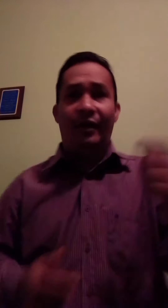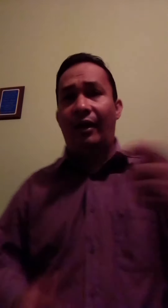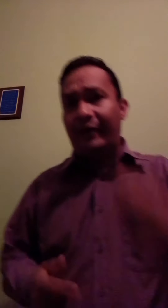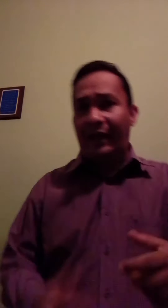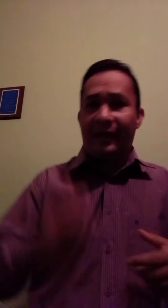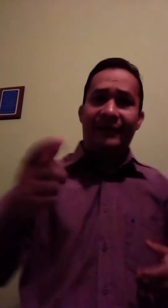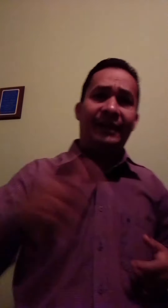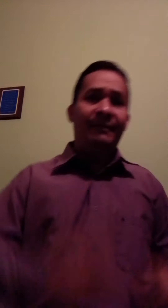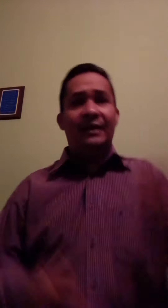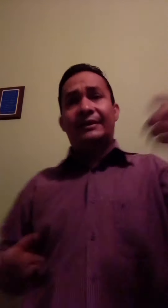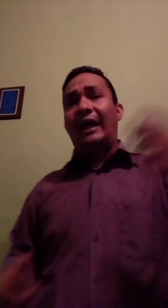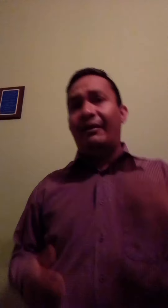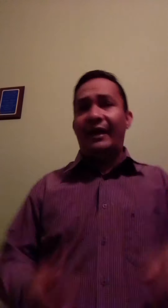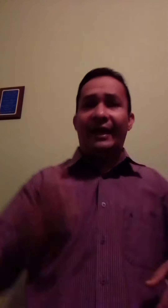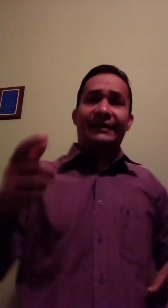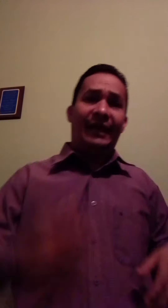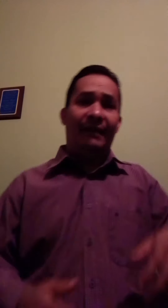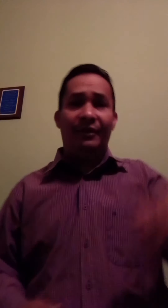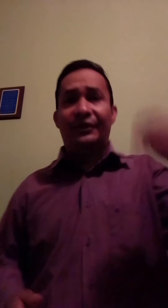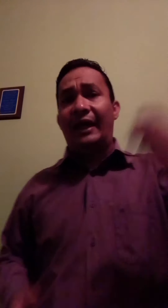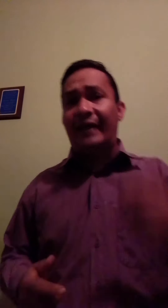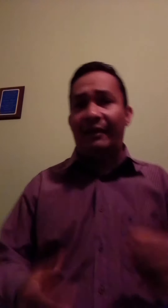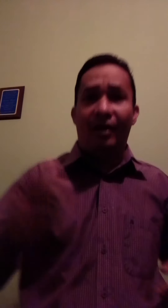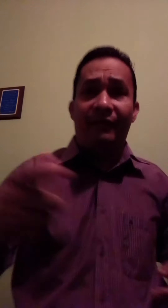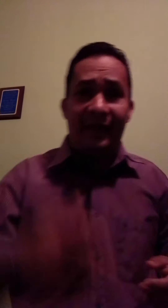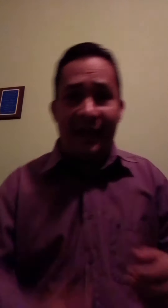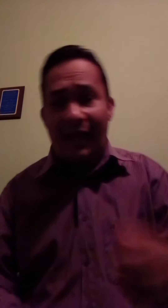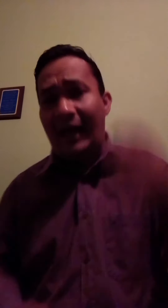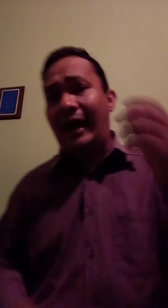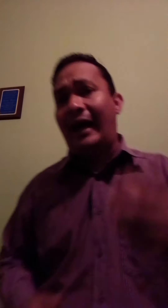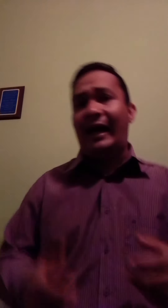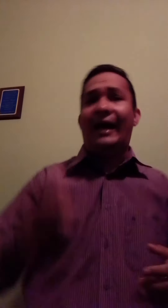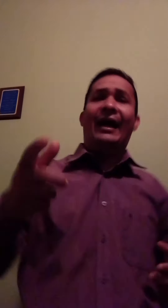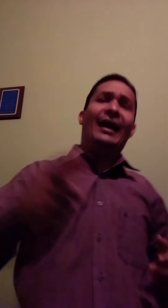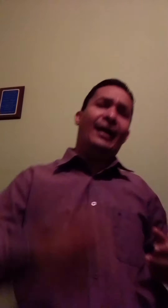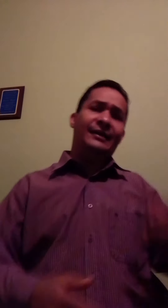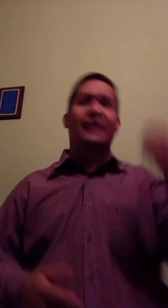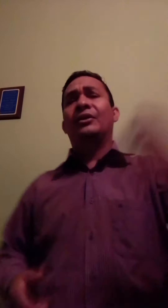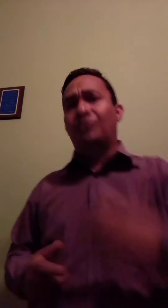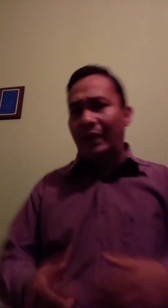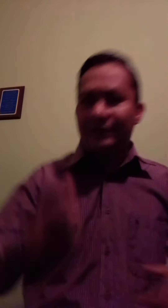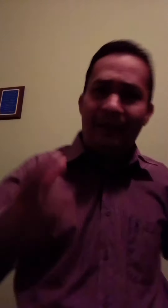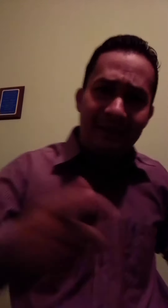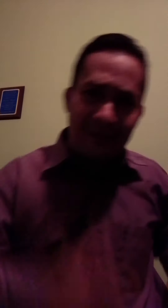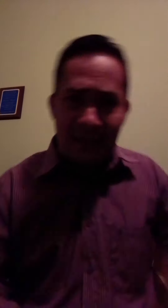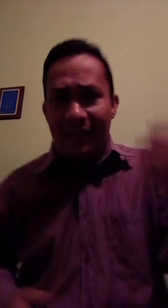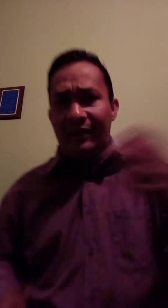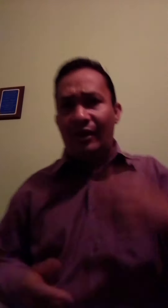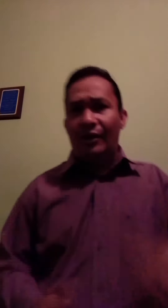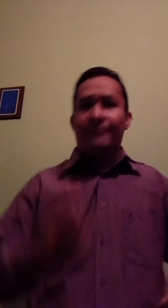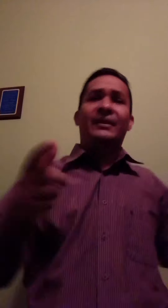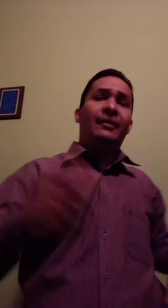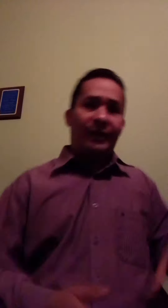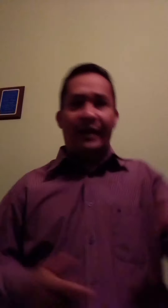lograrás, ya verás que la montaña moverá Tú has vencido, porque